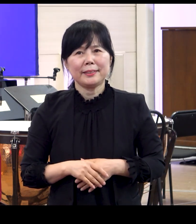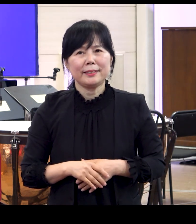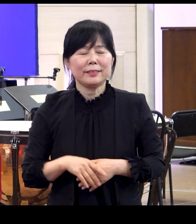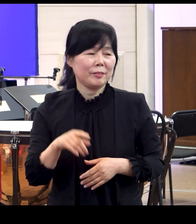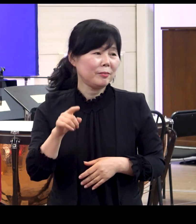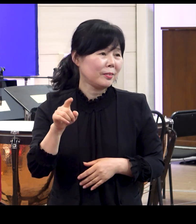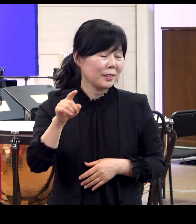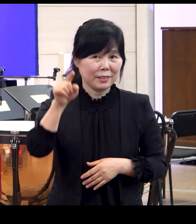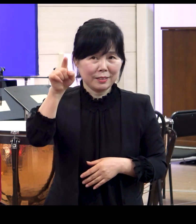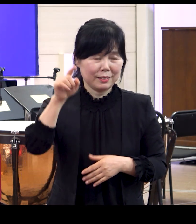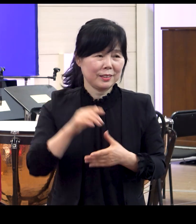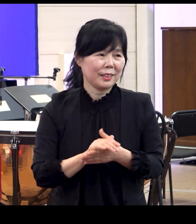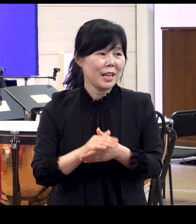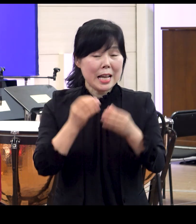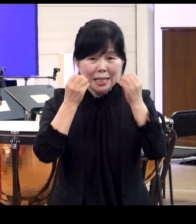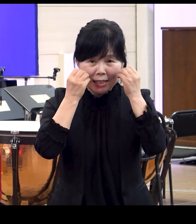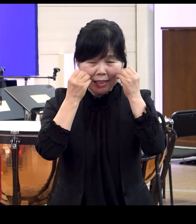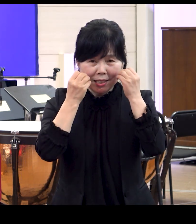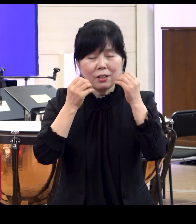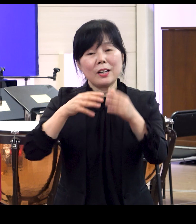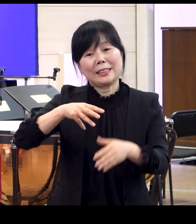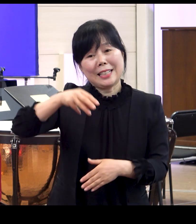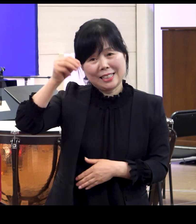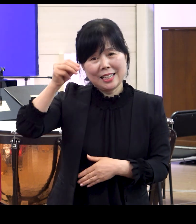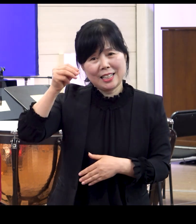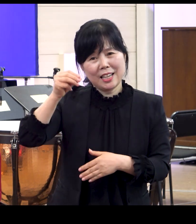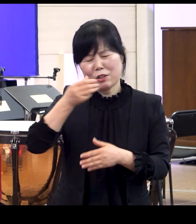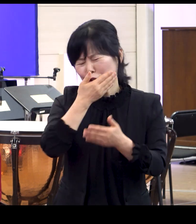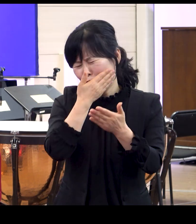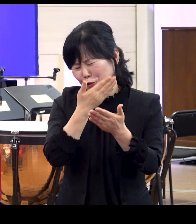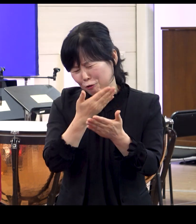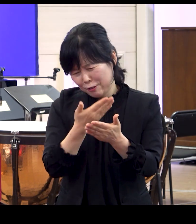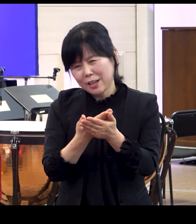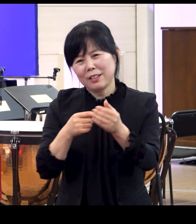이것이 바로 이 창세기의 메시지.